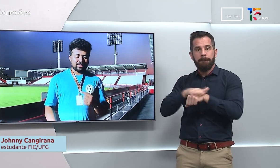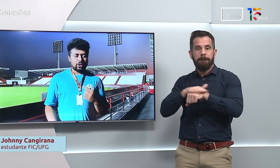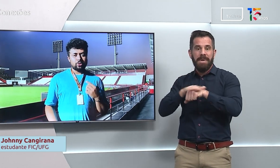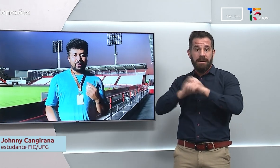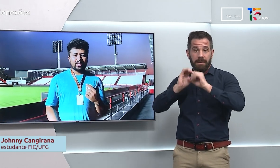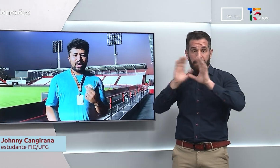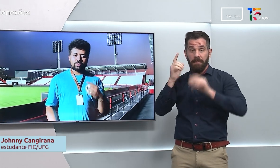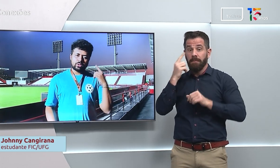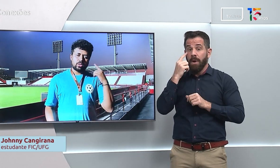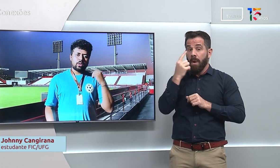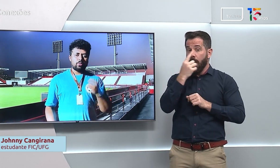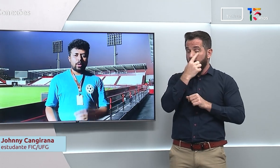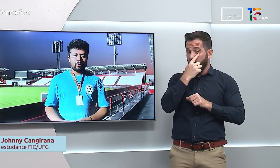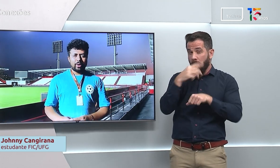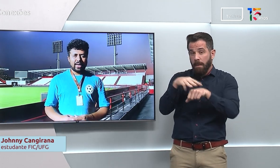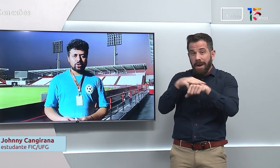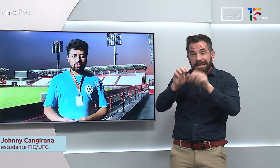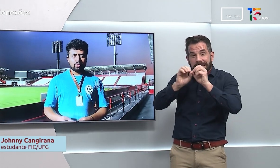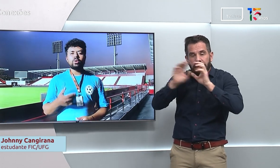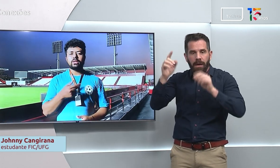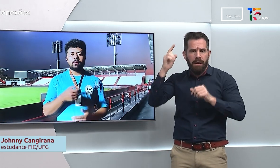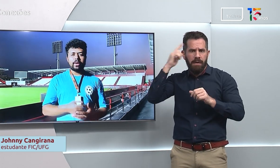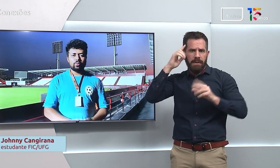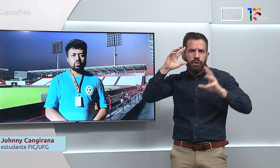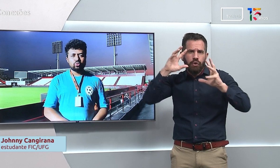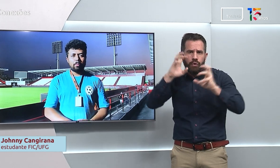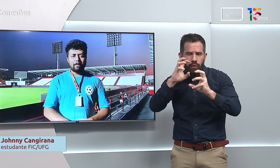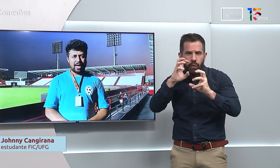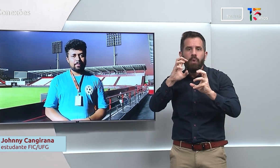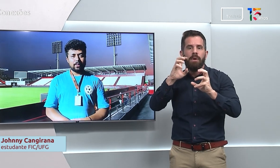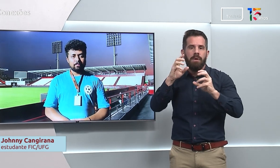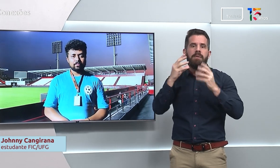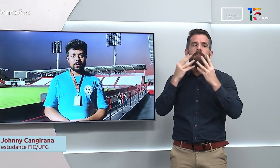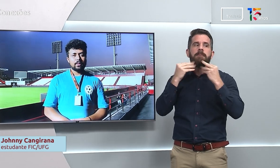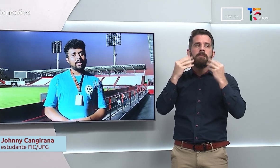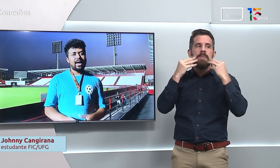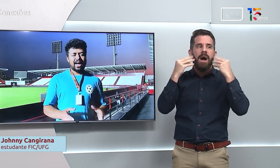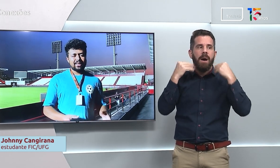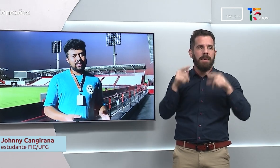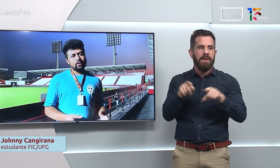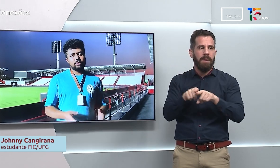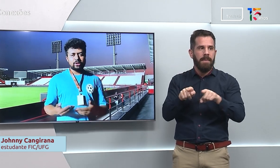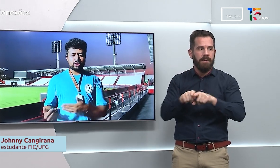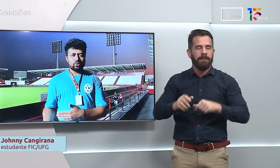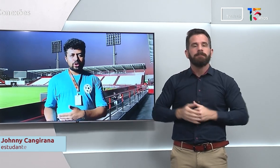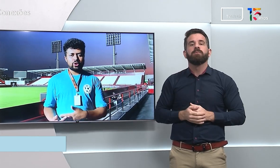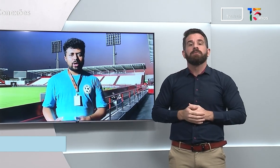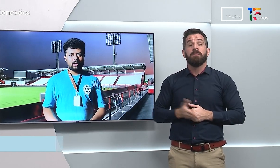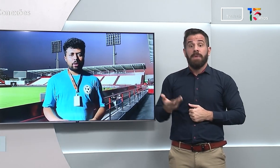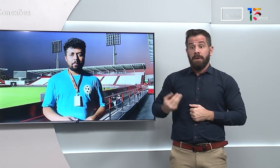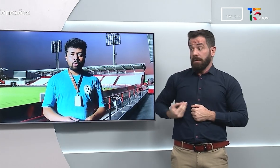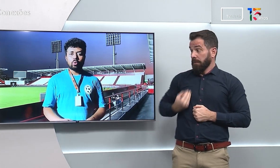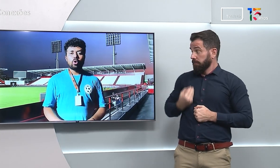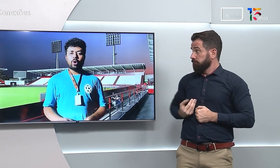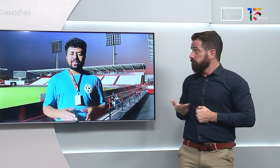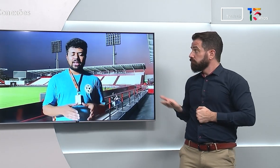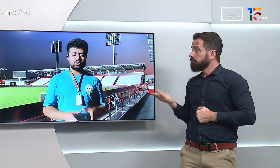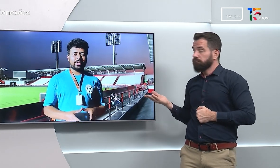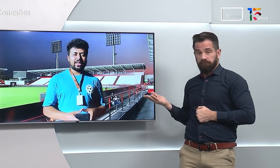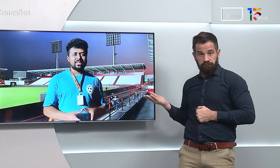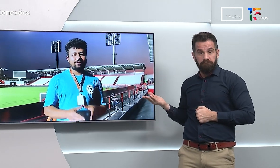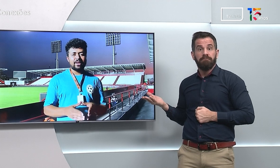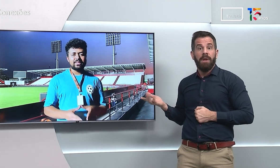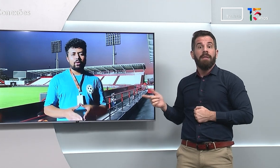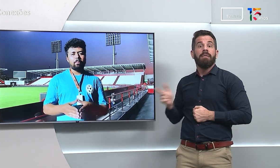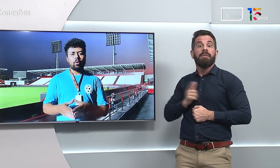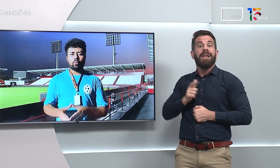olhos castanhos bem claros, meu cabelo é escuro e também uso barba. Aqui, no estádio Antônio Scioli, agora há pouco, o Atlético